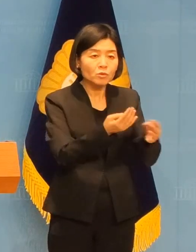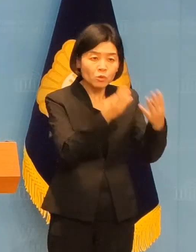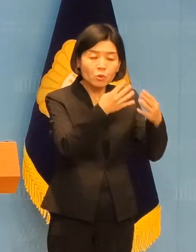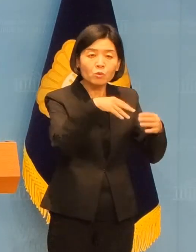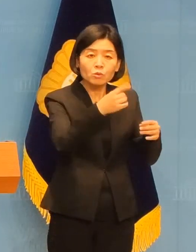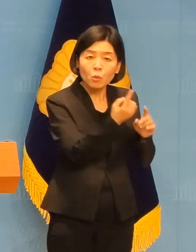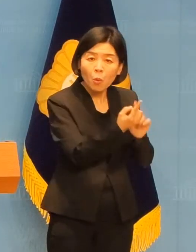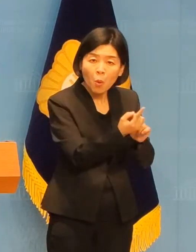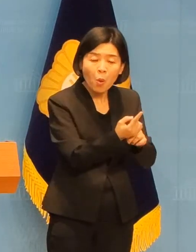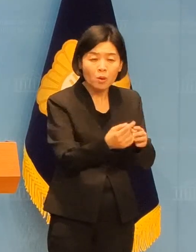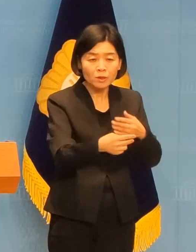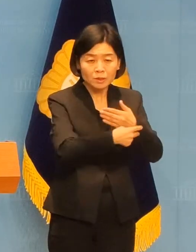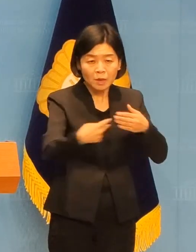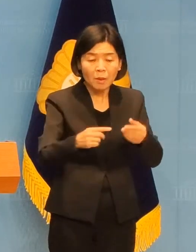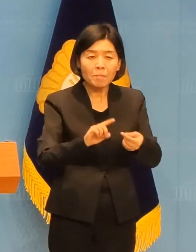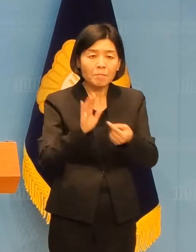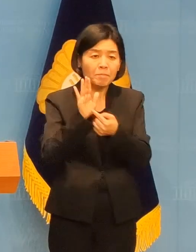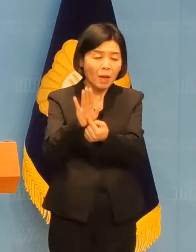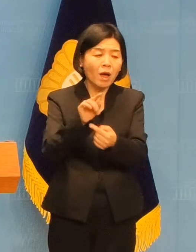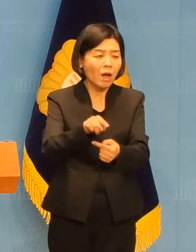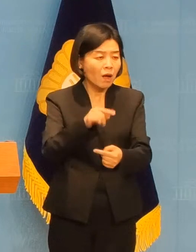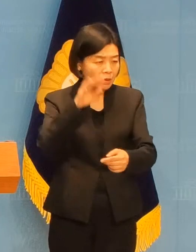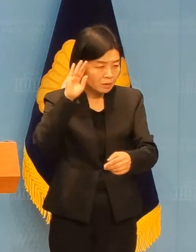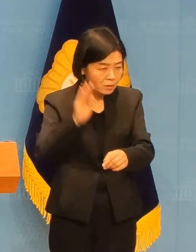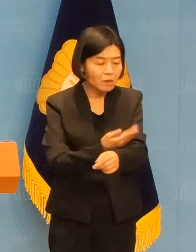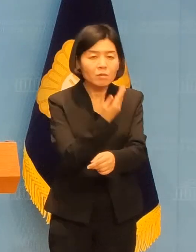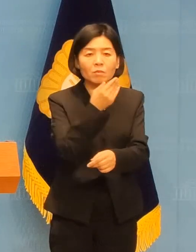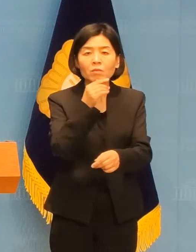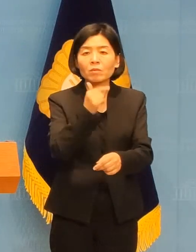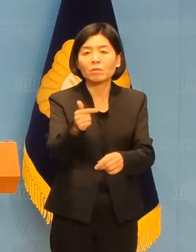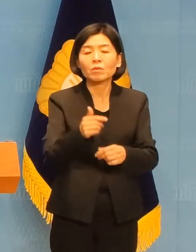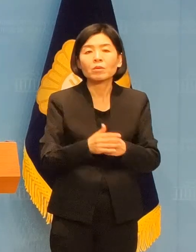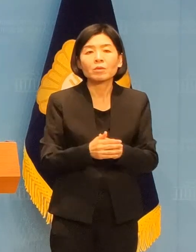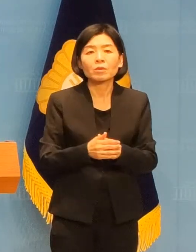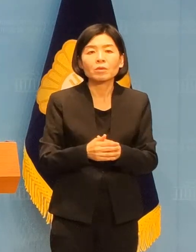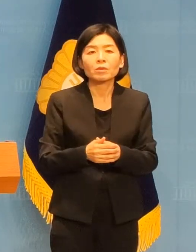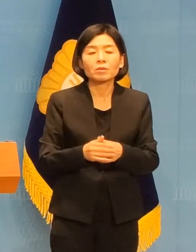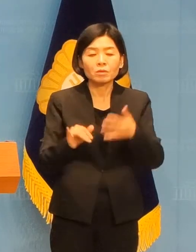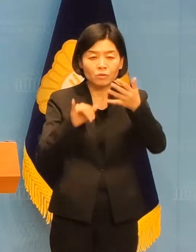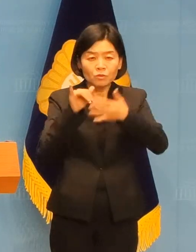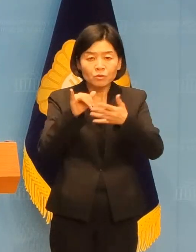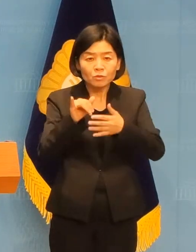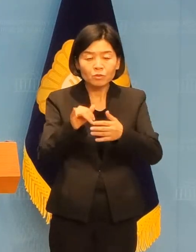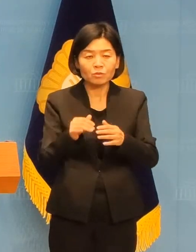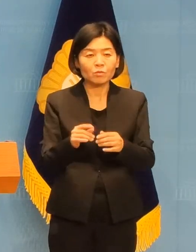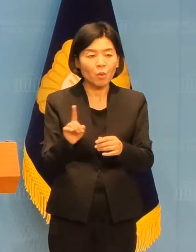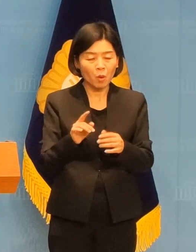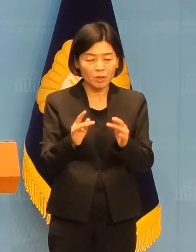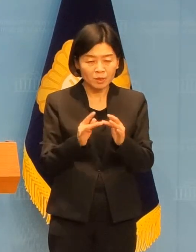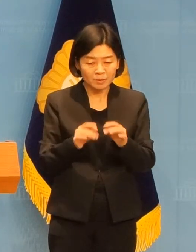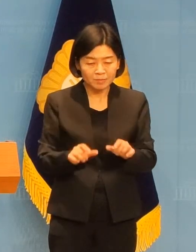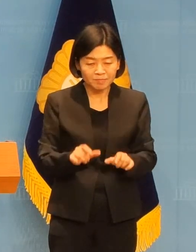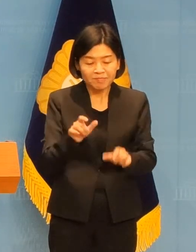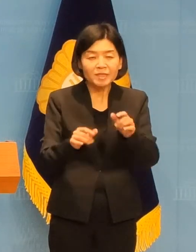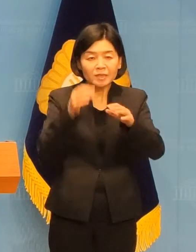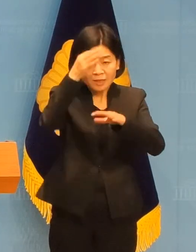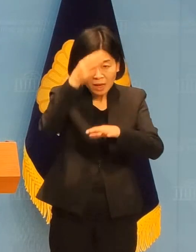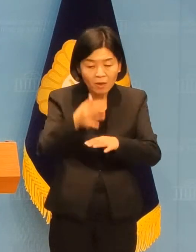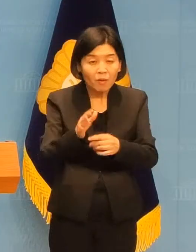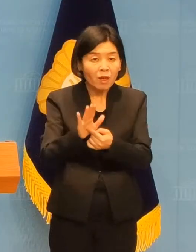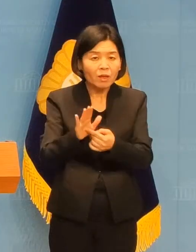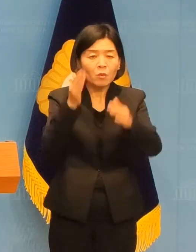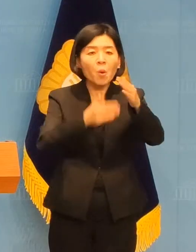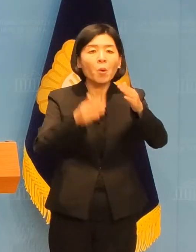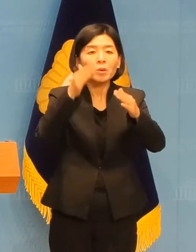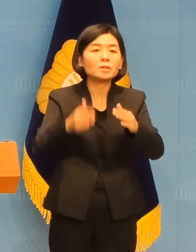중대한 오보를 내었습니다. 사후에 유튜브 채널 댓글을 통해 사과 입장을 표명하였으나 이는 정식